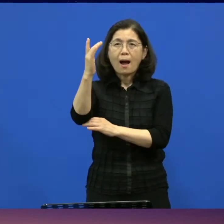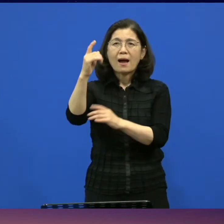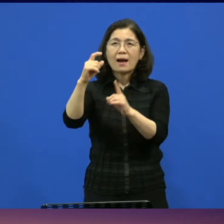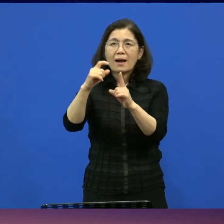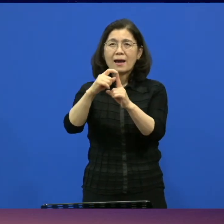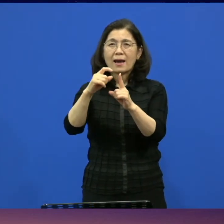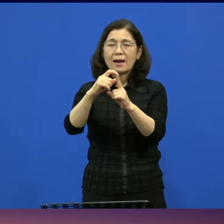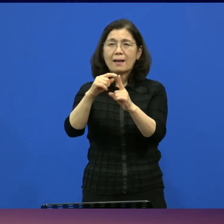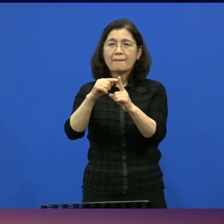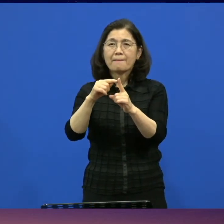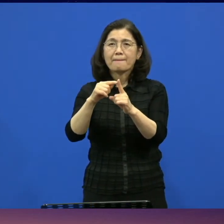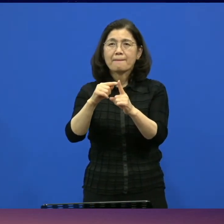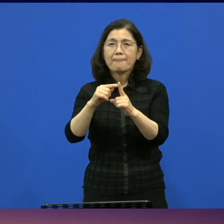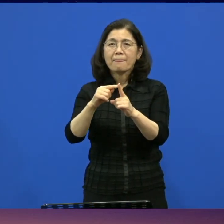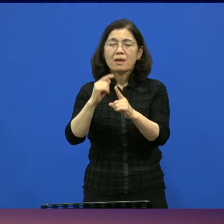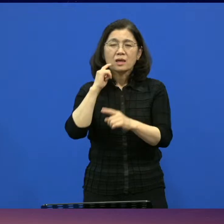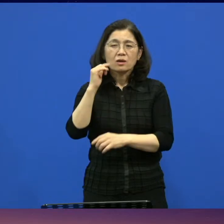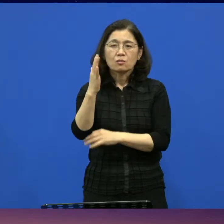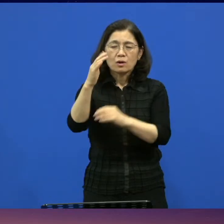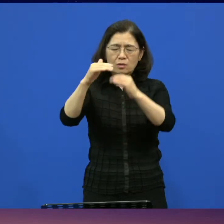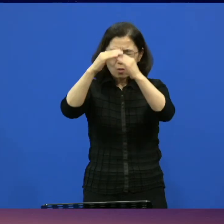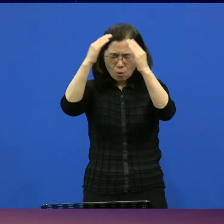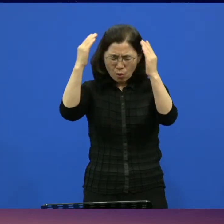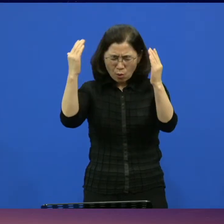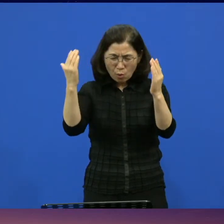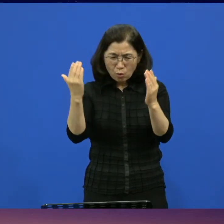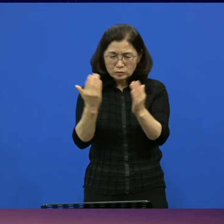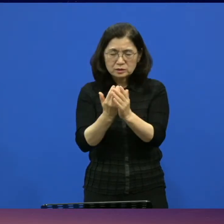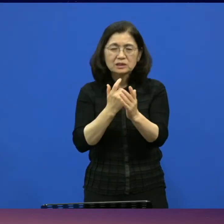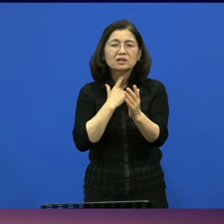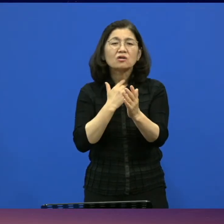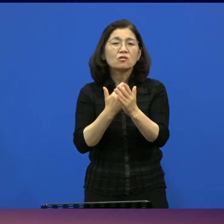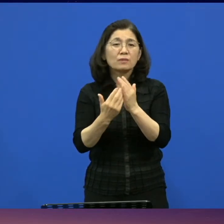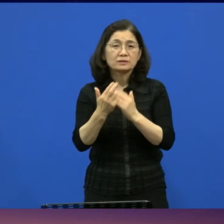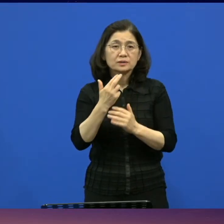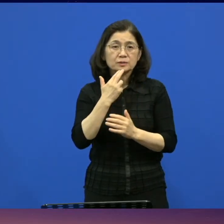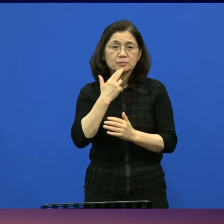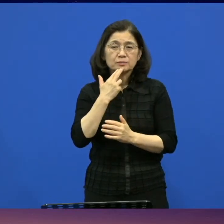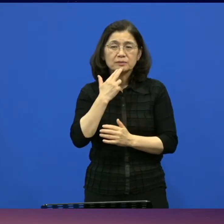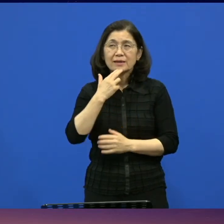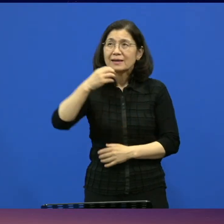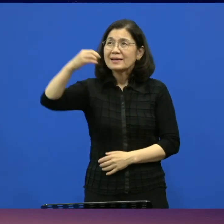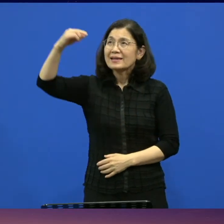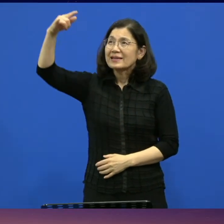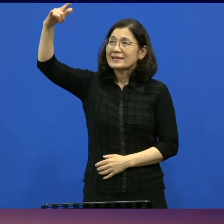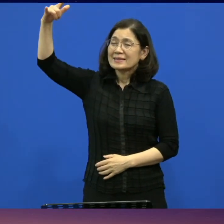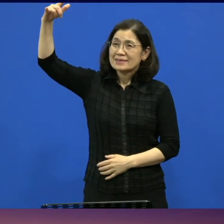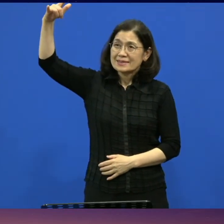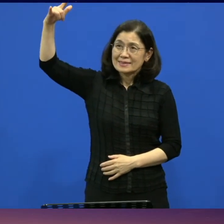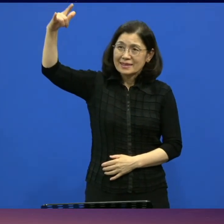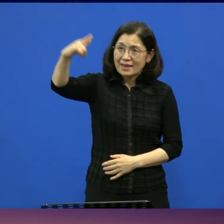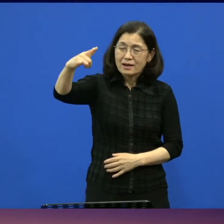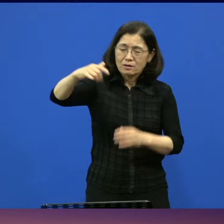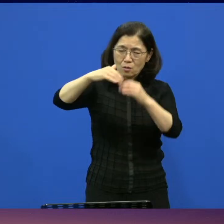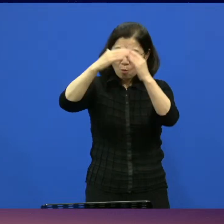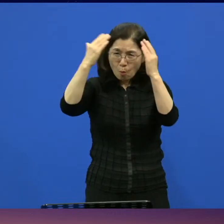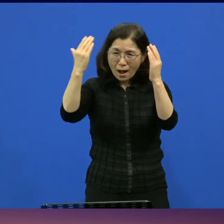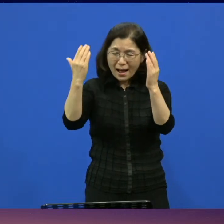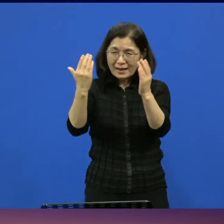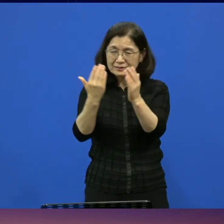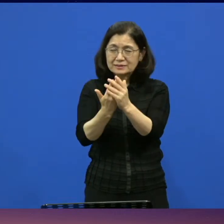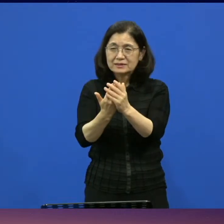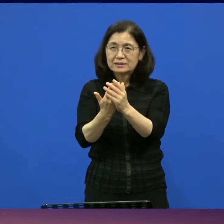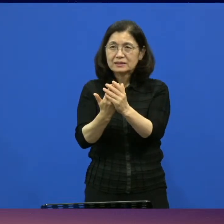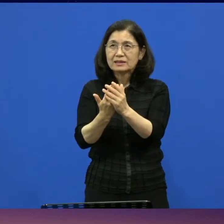영광을 온전히 경험할 수가 없어요. 우리가 태양을 온전히 이렇게 알 수 없어요. 여러분, 그 빛을 우리가 알 수가 없어요.